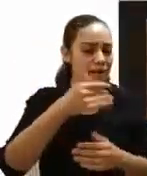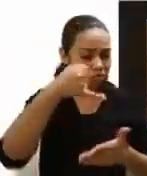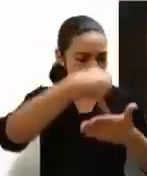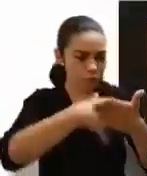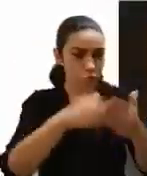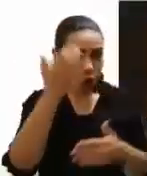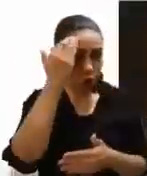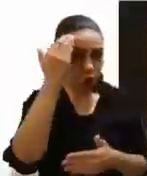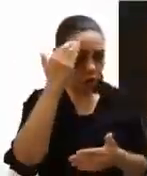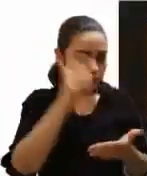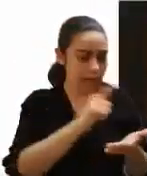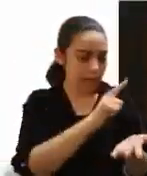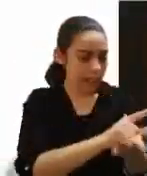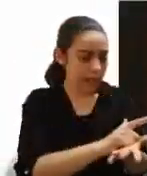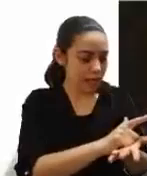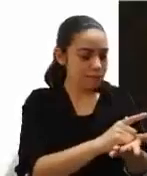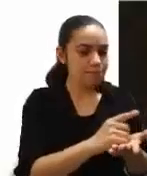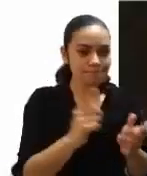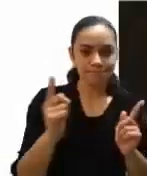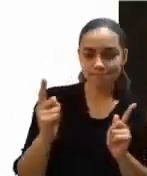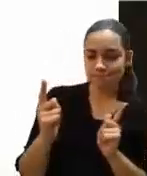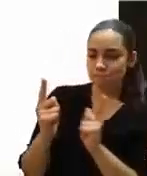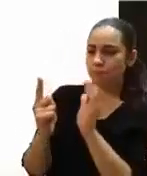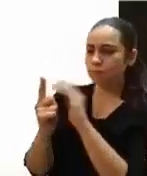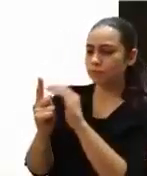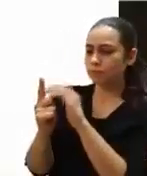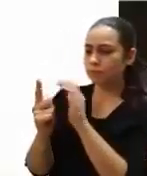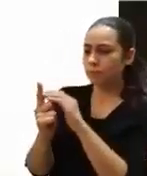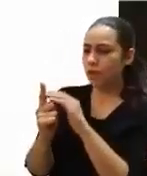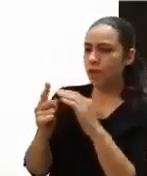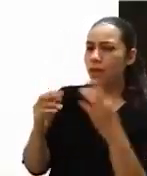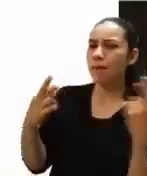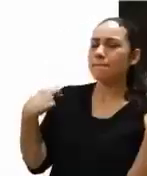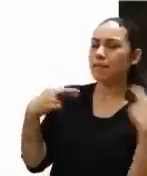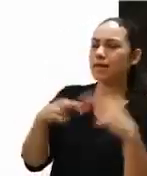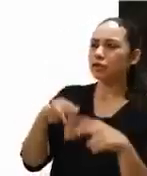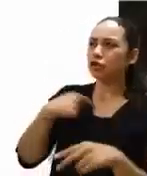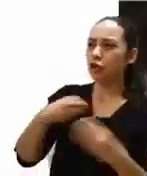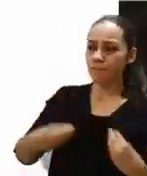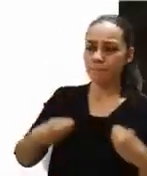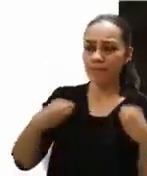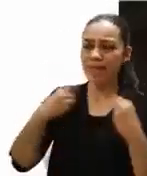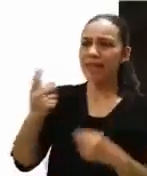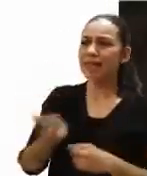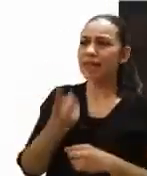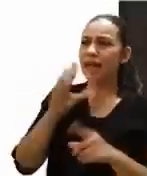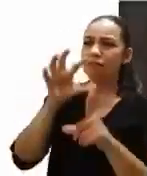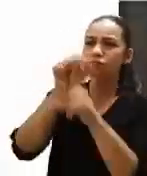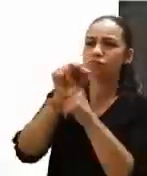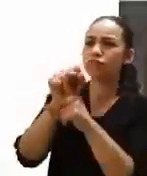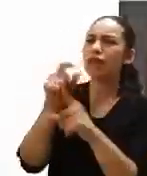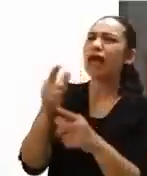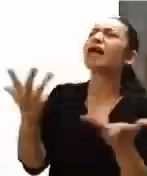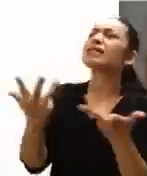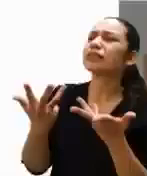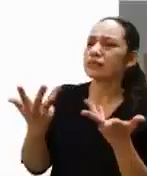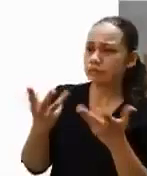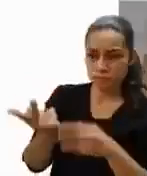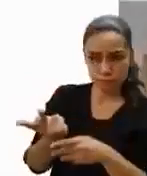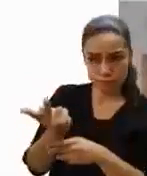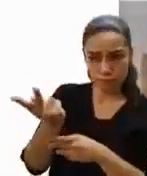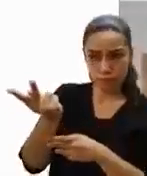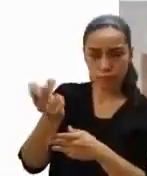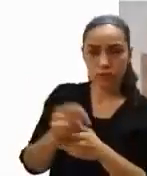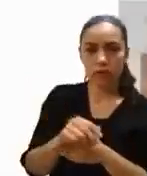preguntó: Maestro, ¿qué debo hacer para conseguir la vida eterna? Jesús le dijo: ¿Qué es lo que está escrito en la